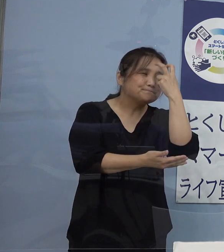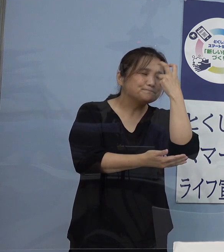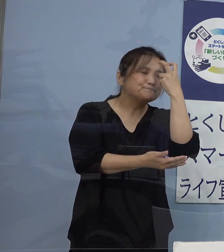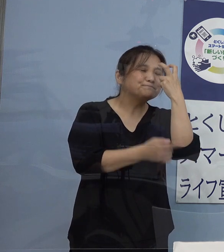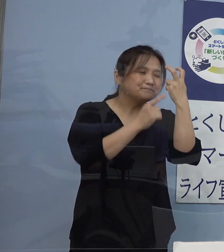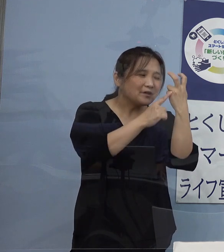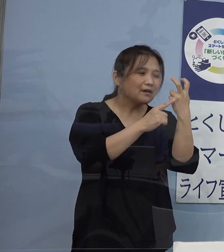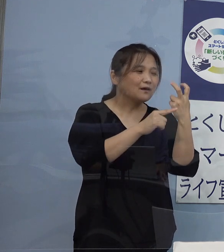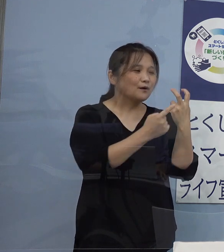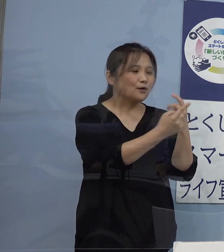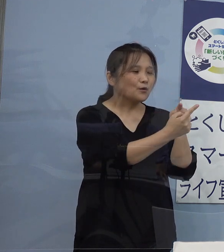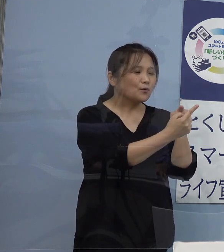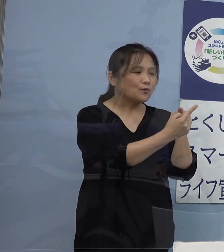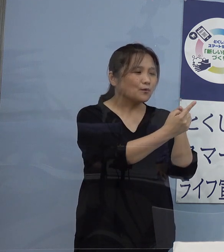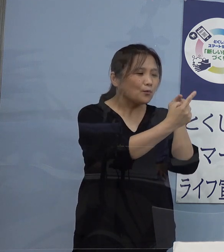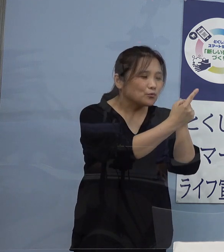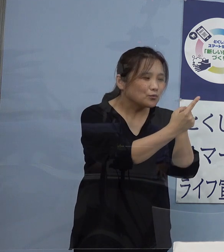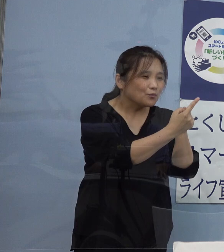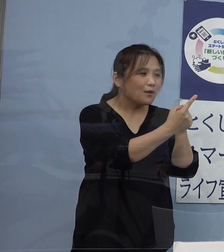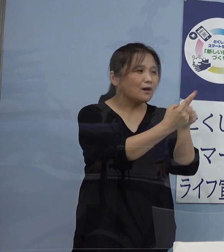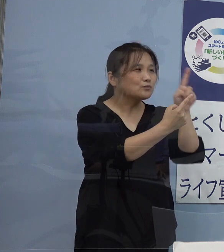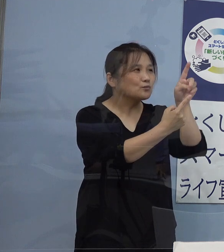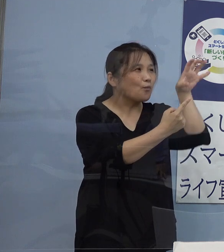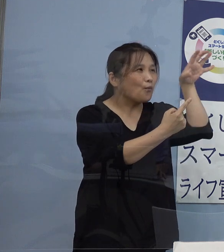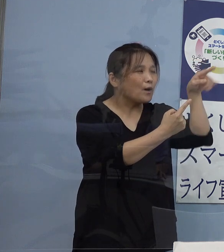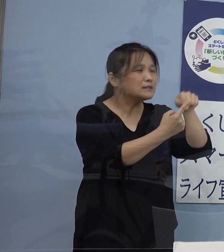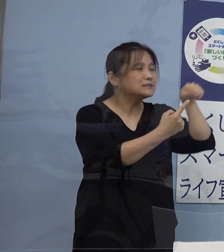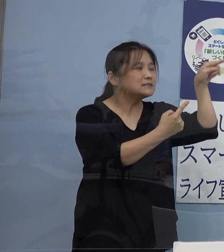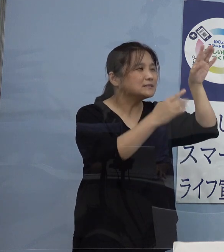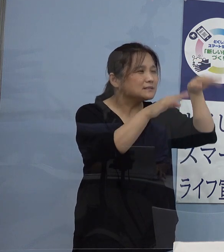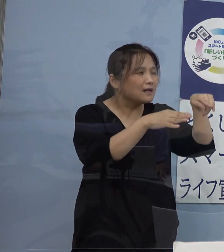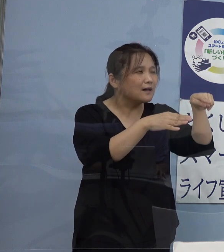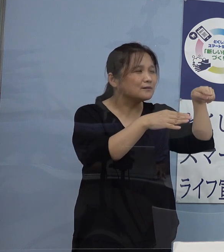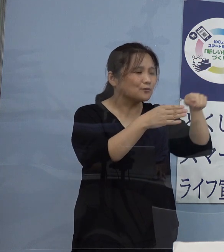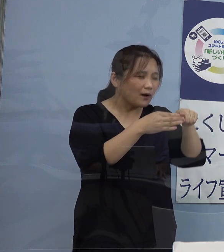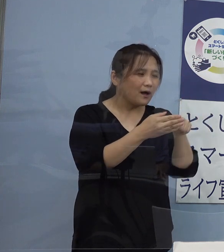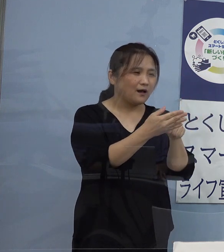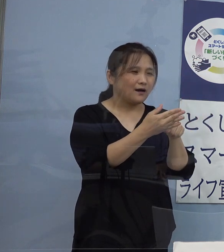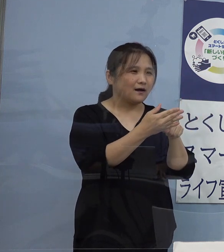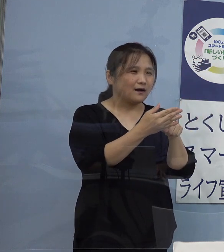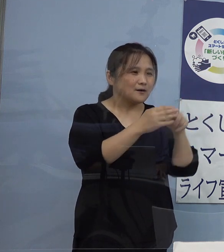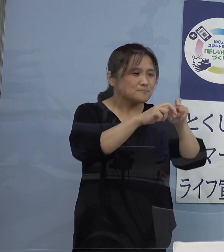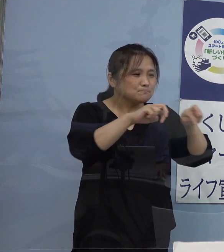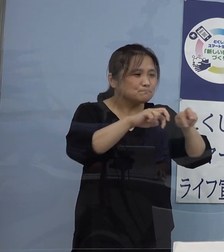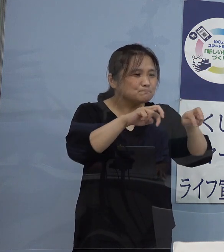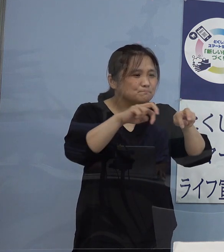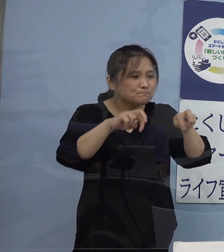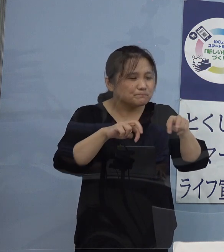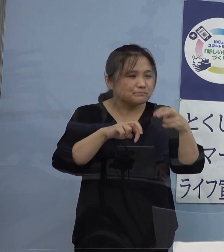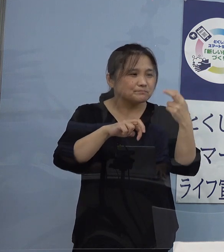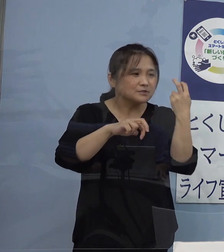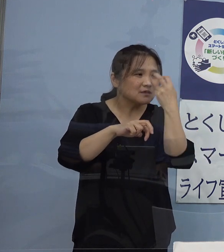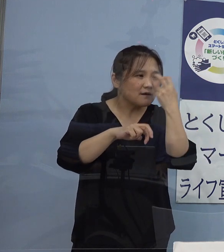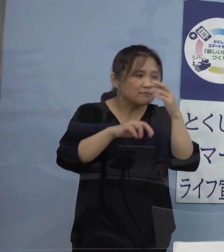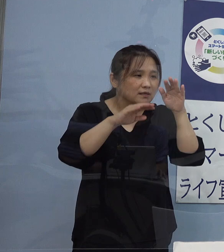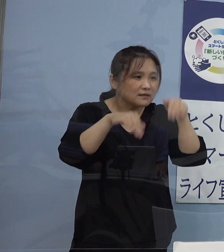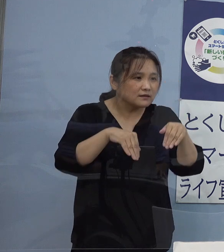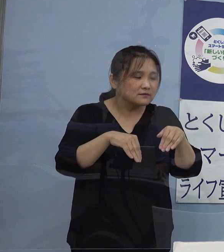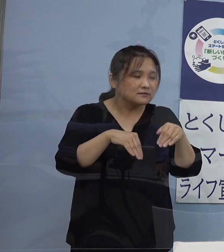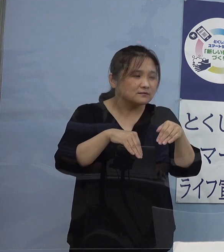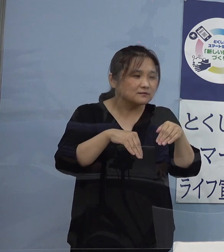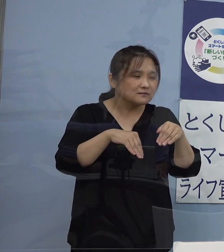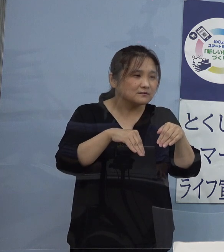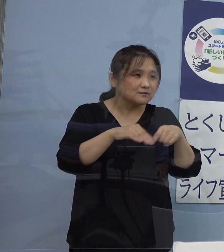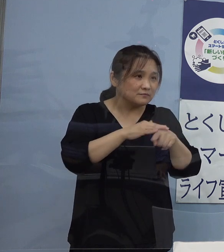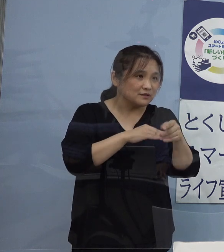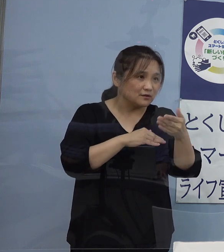えばどこか行ってたとか、そういう感染経路の特定っていうのはこの4つの中でできたものがあるということですか？ あります。